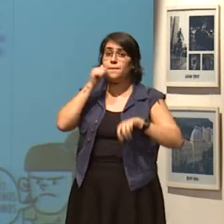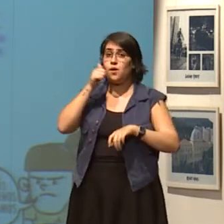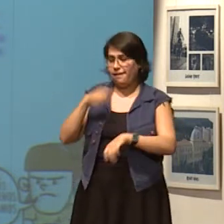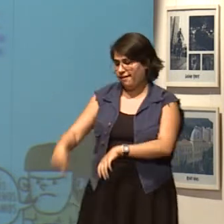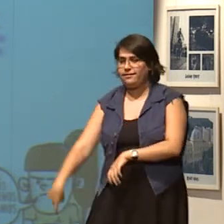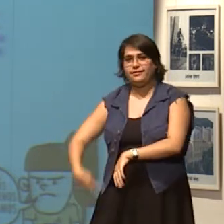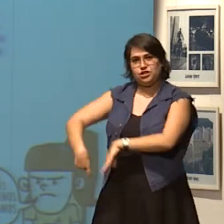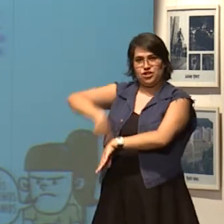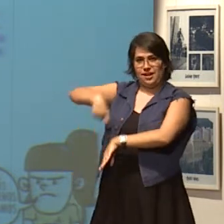Gillette,